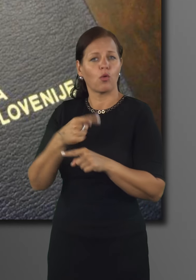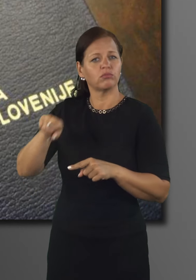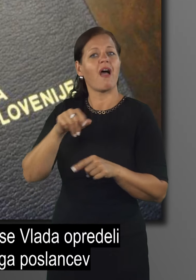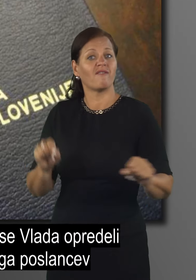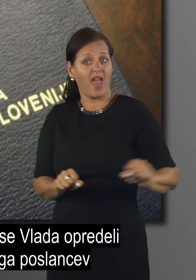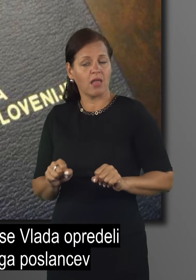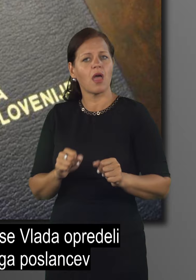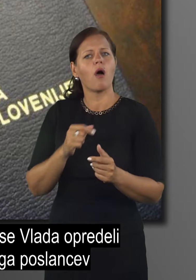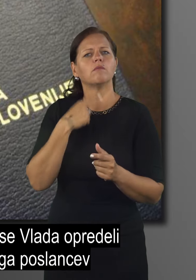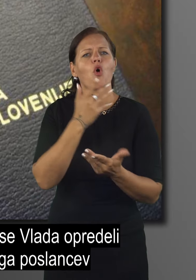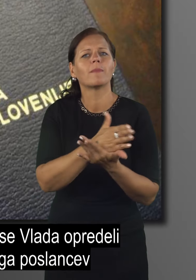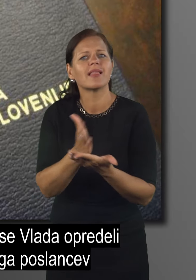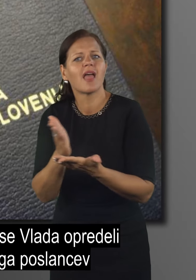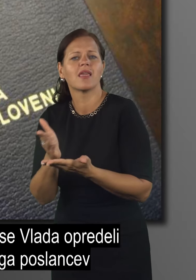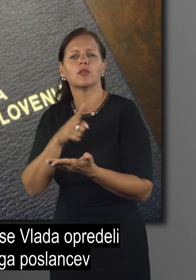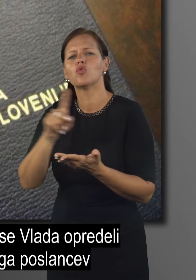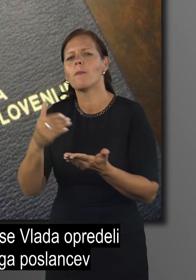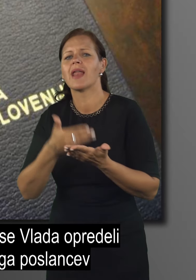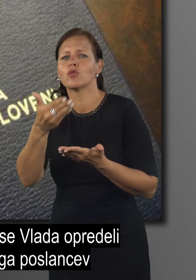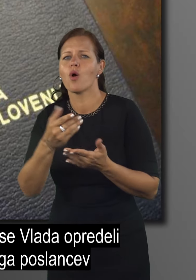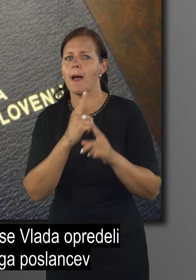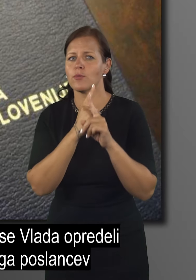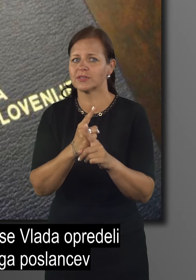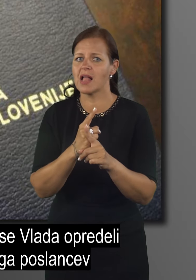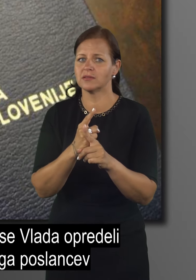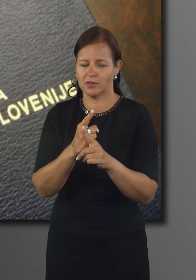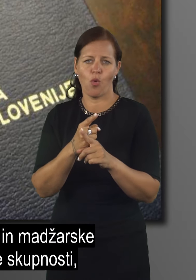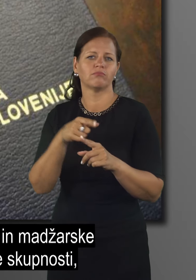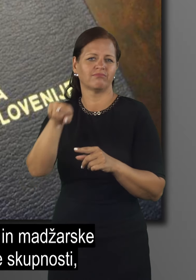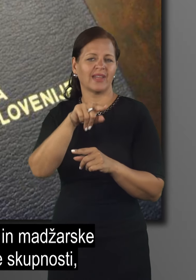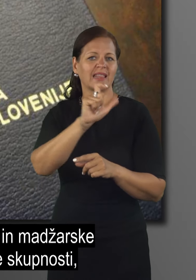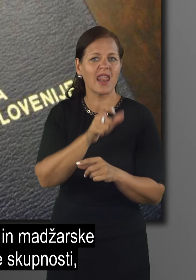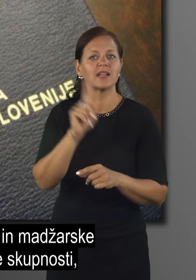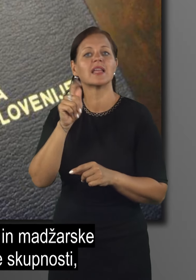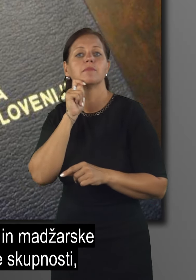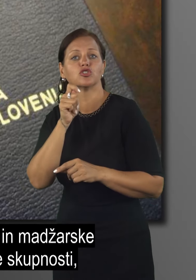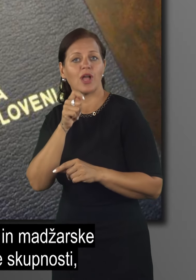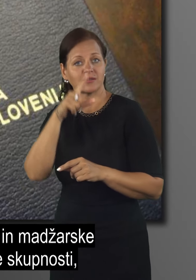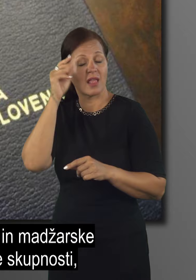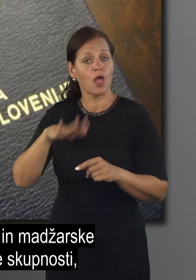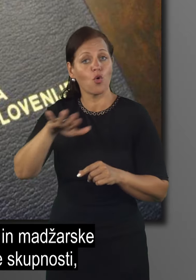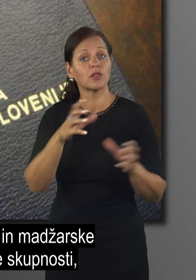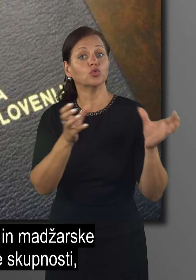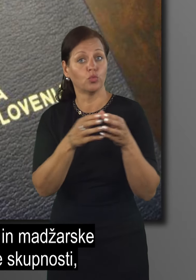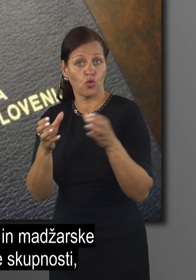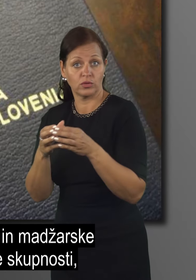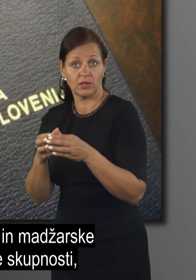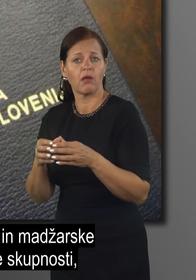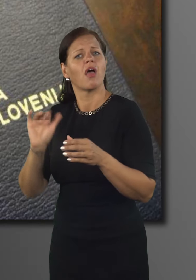naj se vlada opredeli do predloga poslancev italijanske in madžarske narodne skupnosti, naj se ustrezno dopolni in v